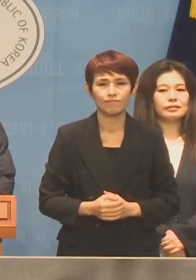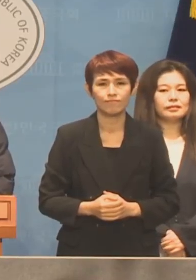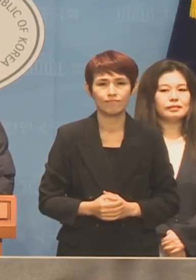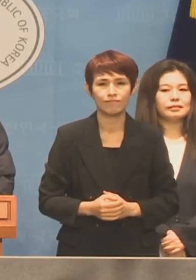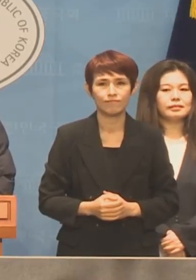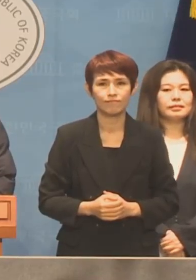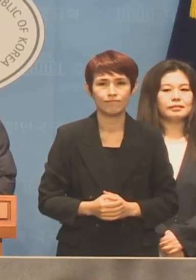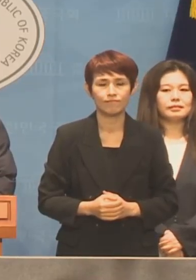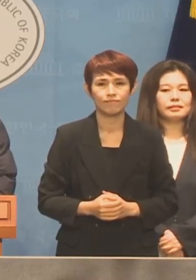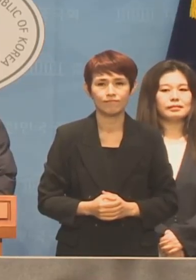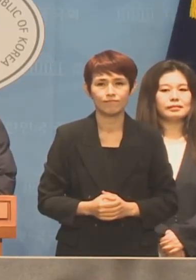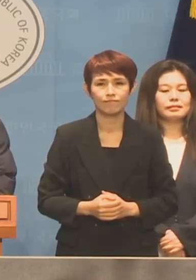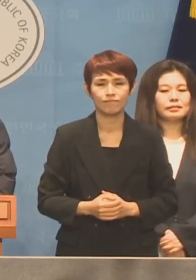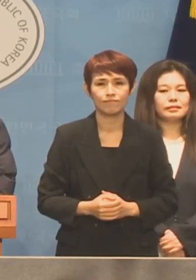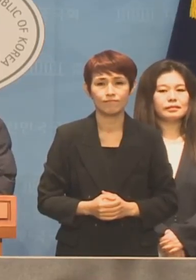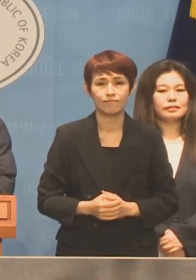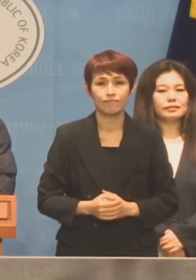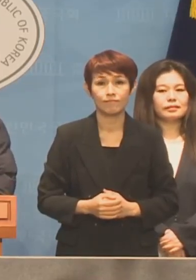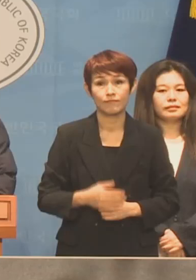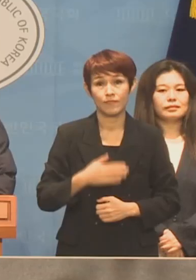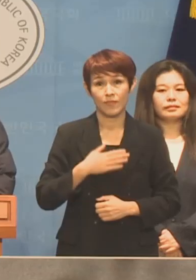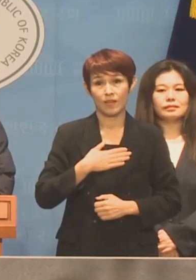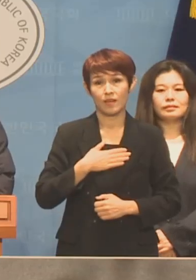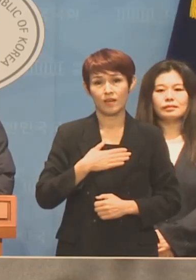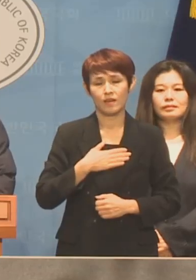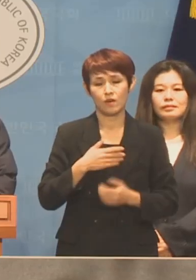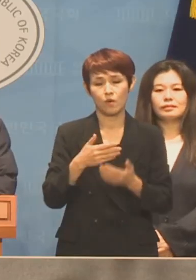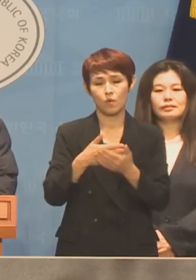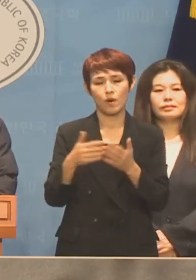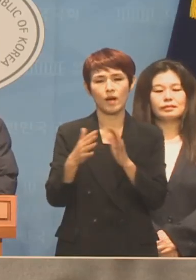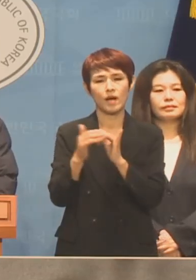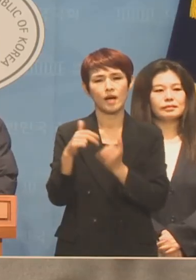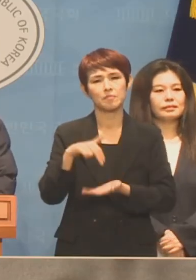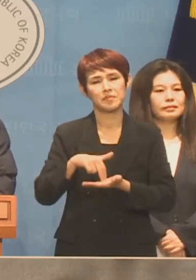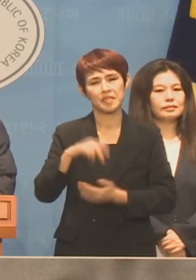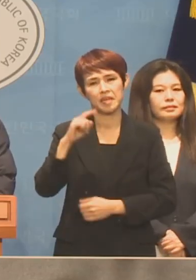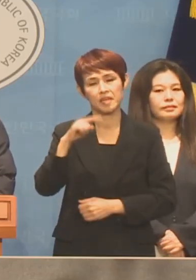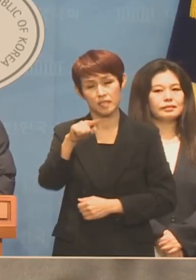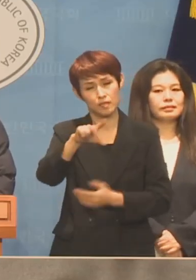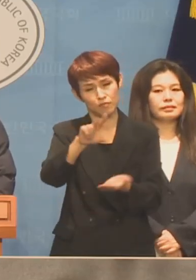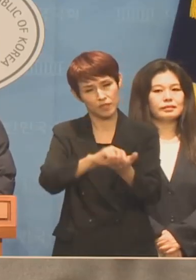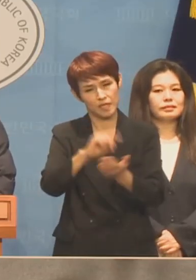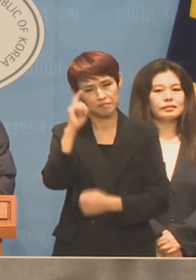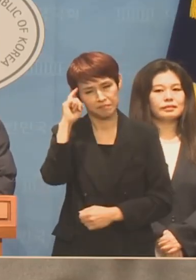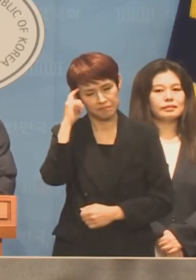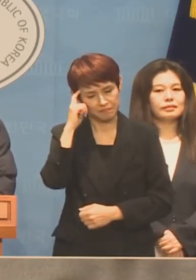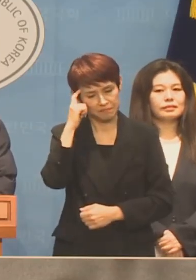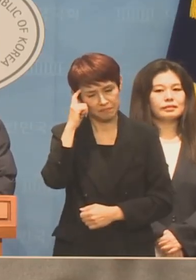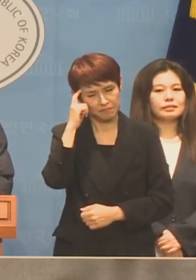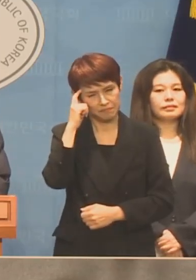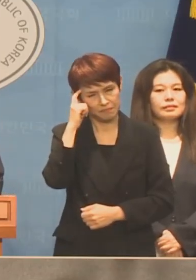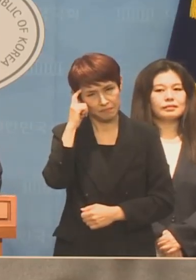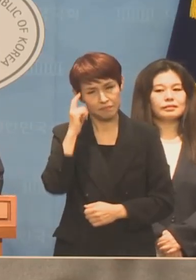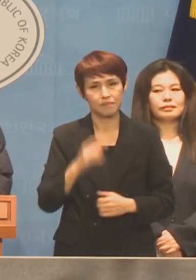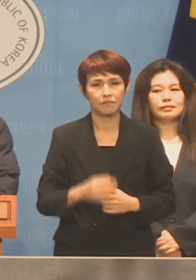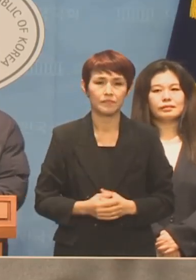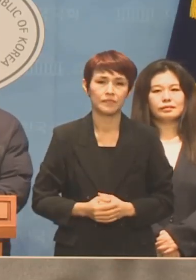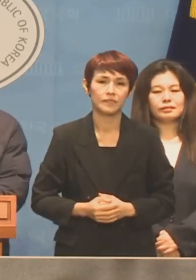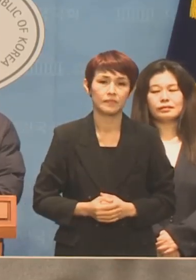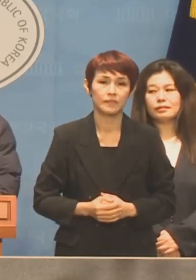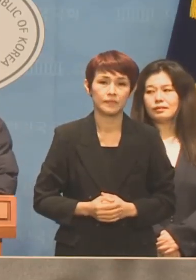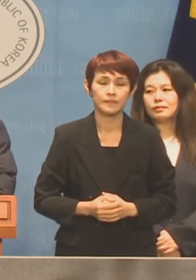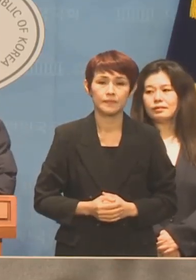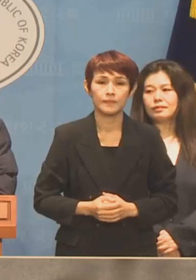그림의 입장에서 이 문제를 한번 생각해 보려고 합니다. 저는